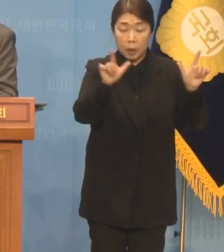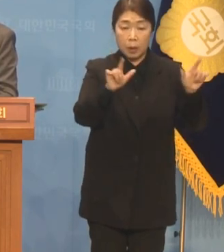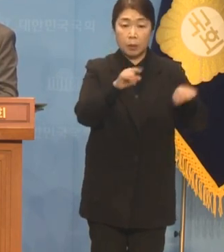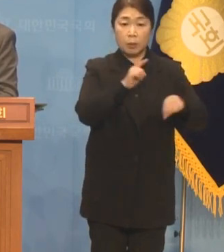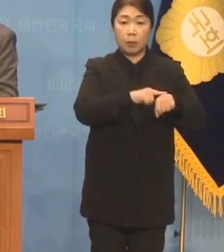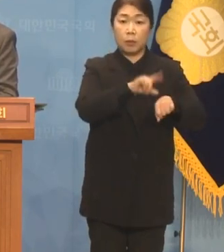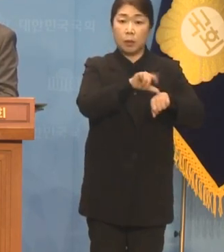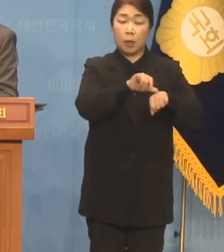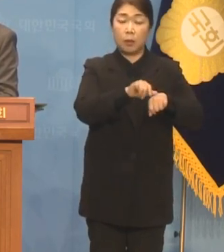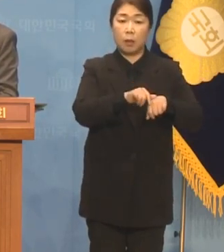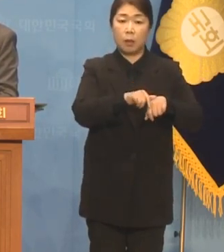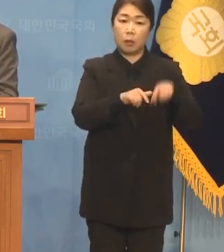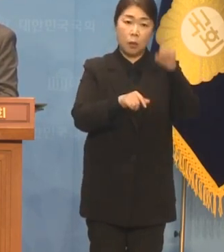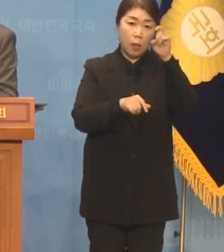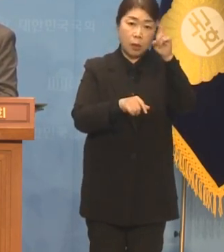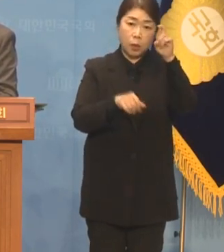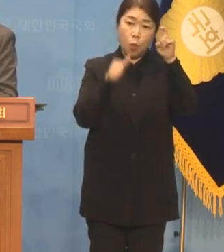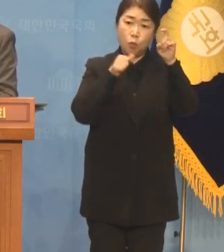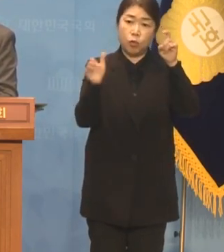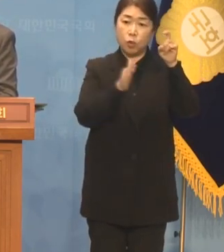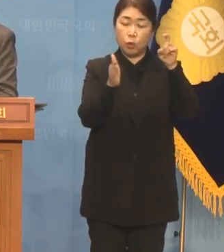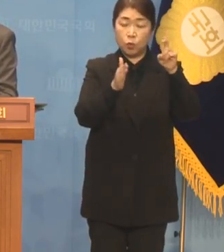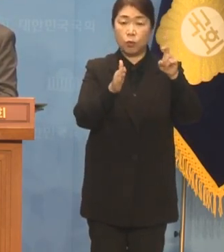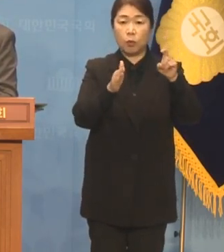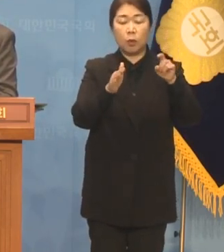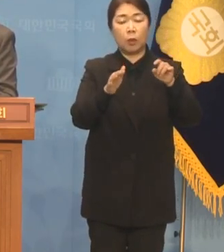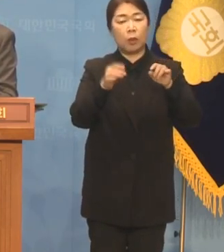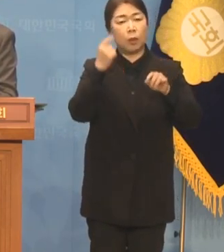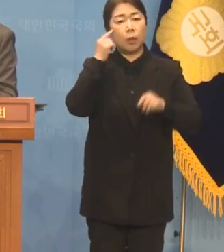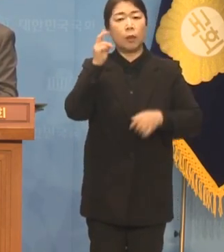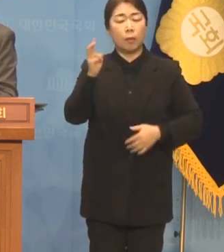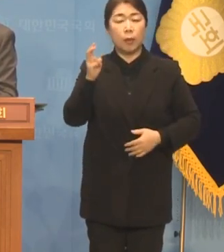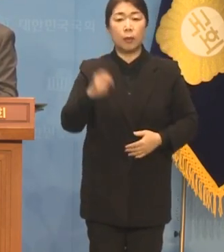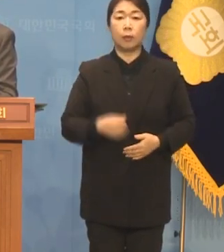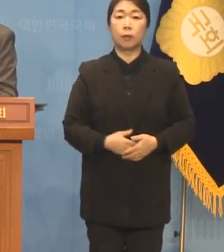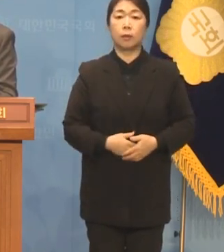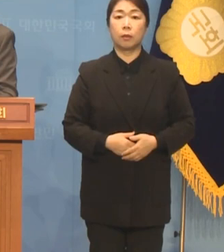11시 5분 전후로 저희들은 파악을 하고 있습니다.